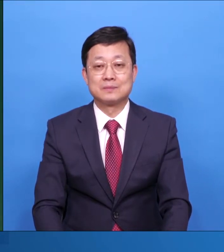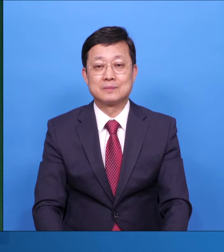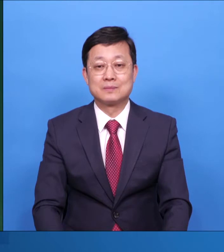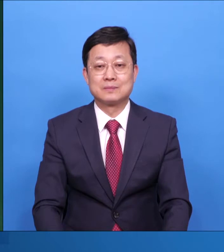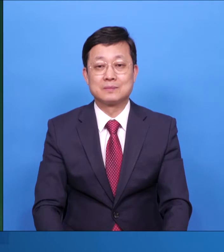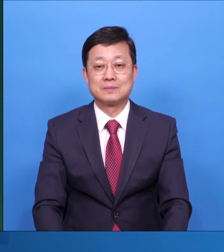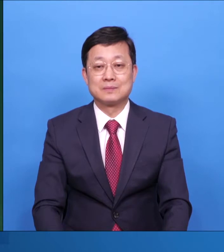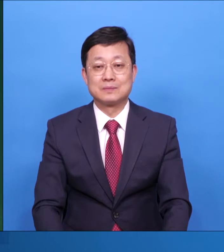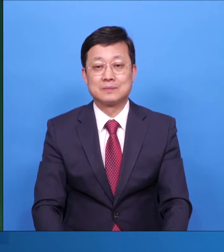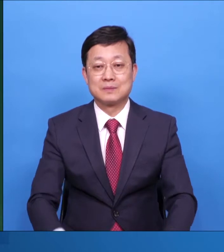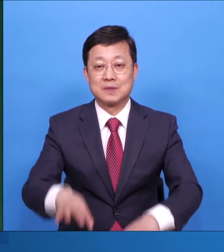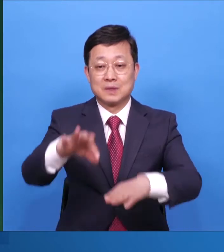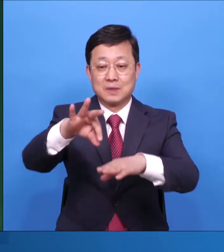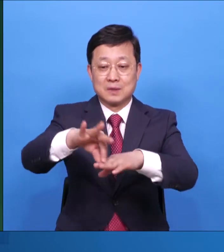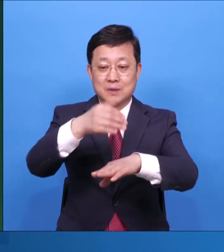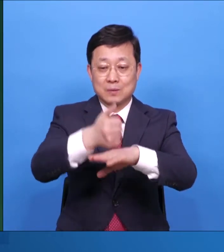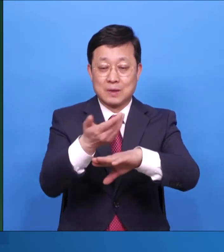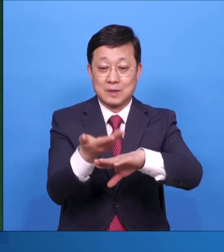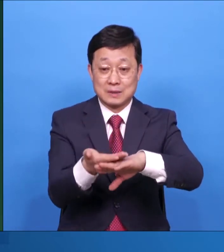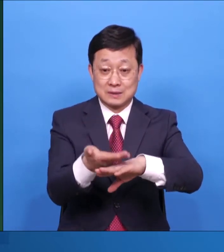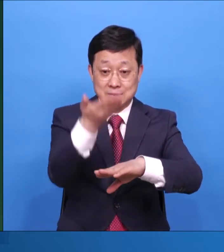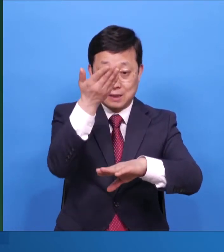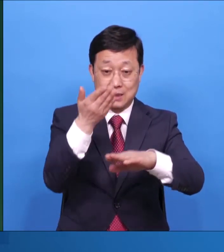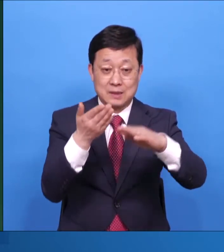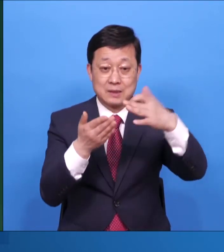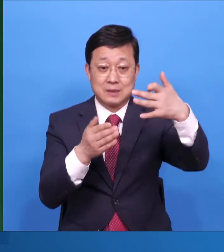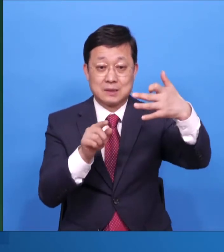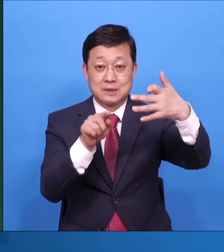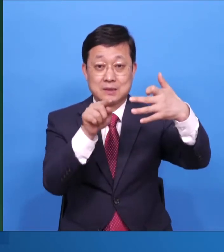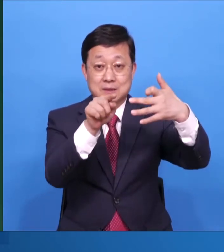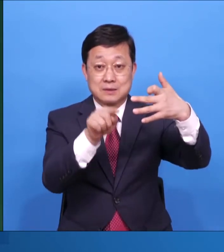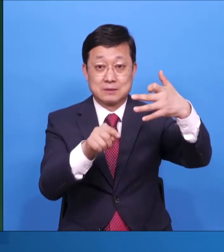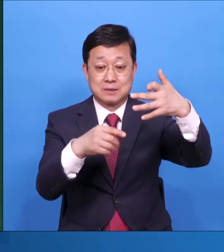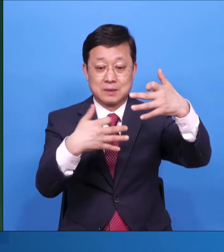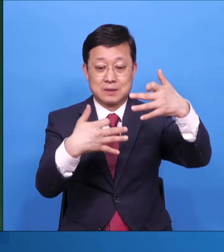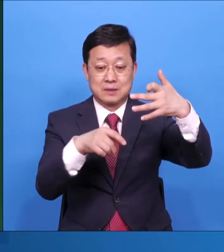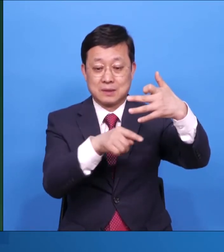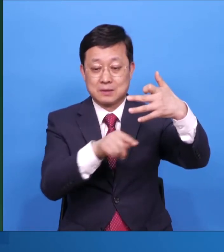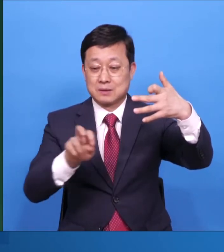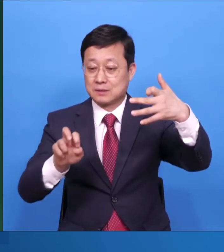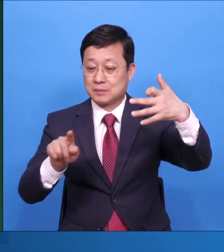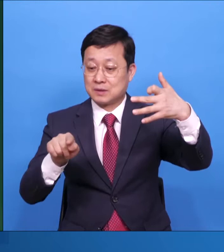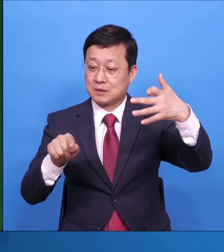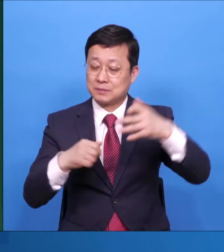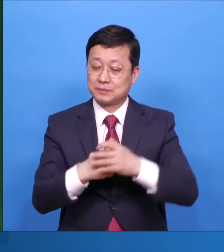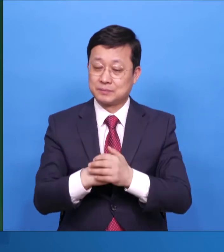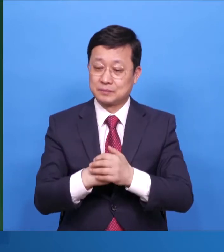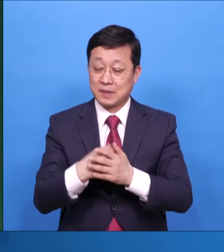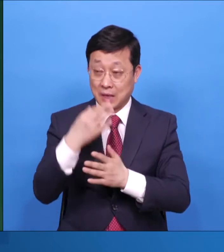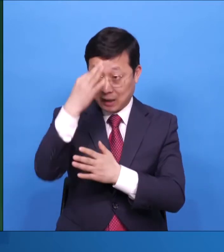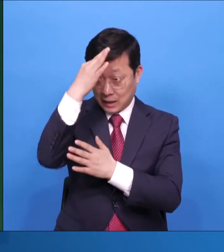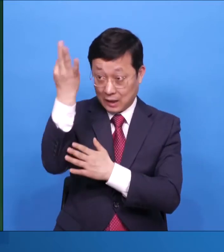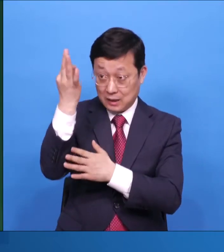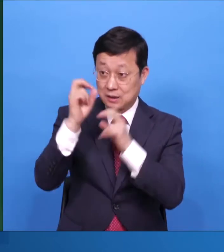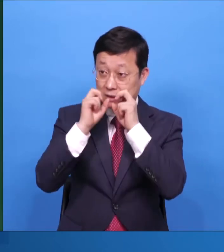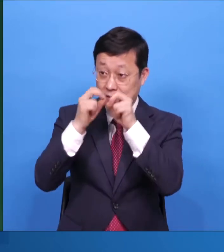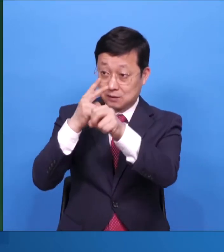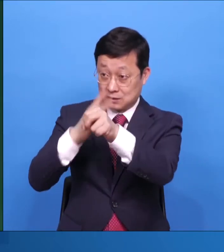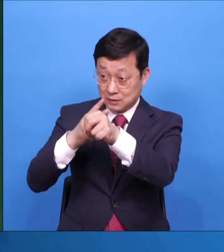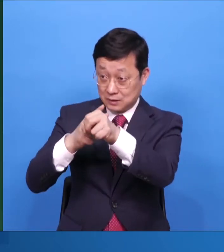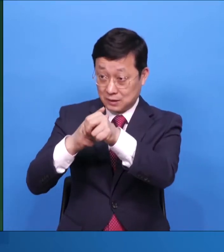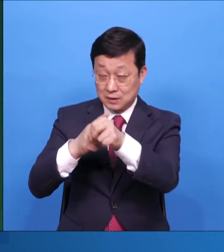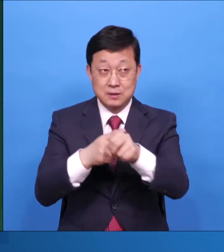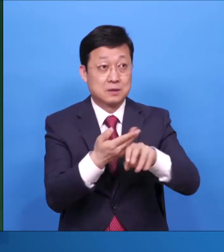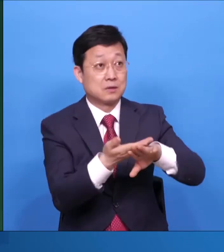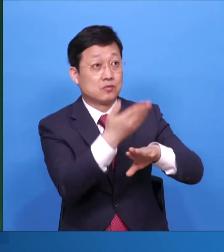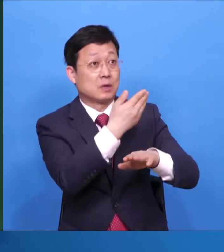열왕기상 19장 19절 21절은 엘리사가 부름을 받는 장면이죠. Vemos el